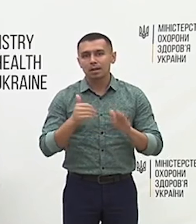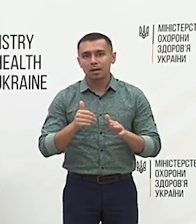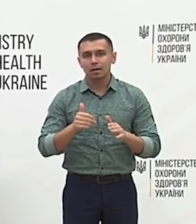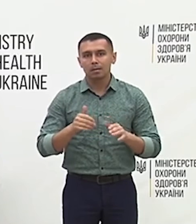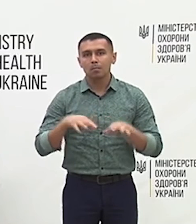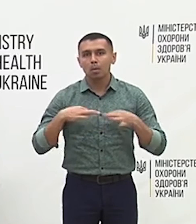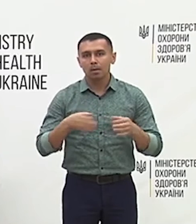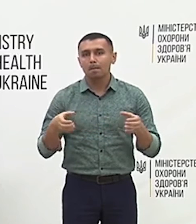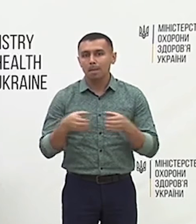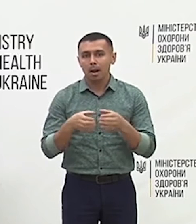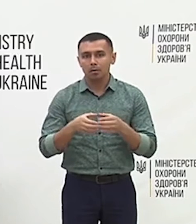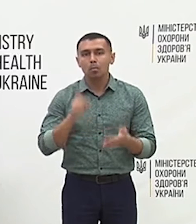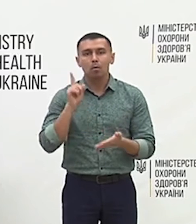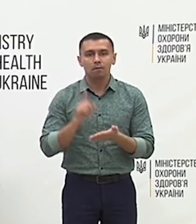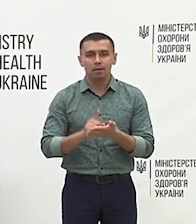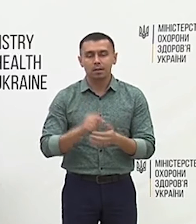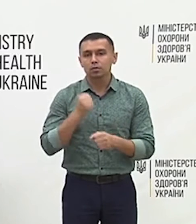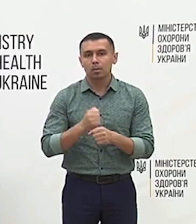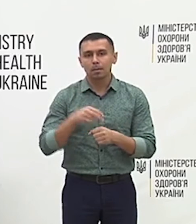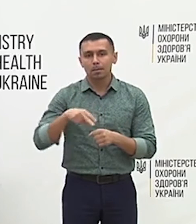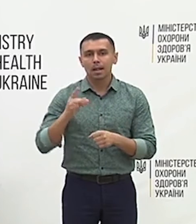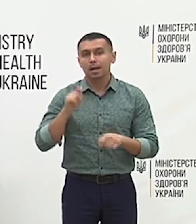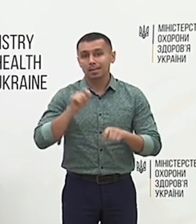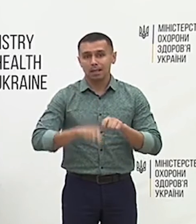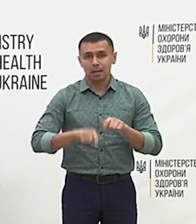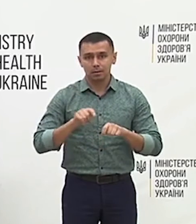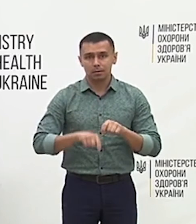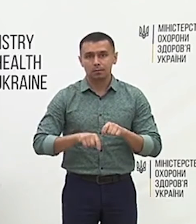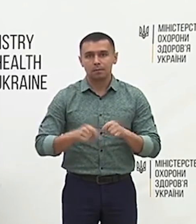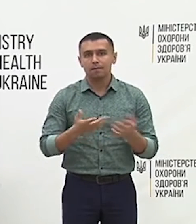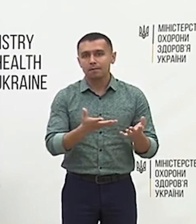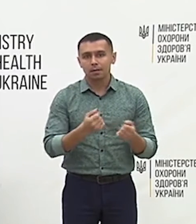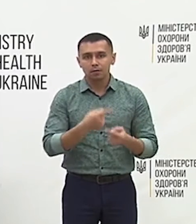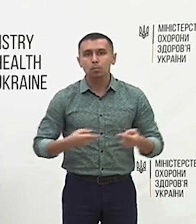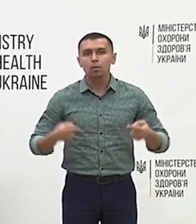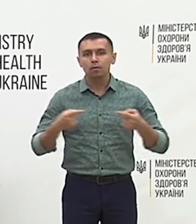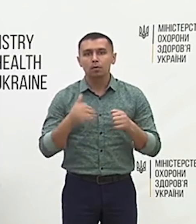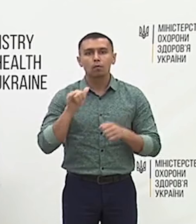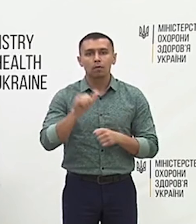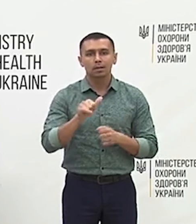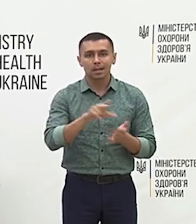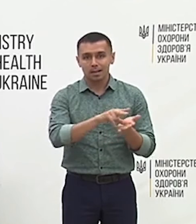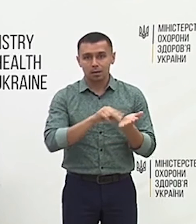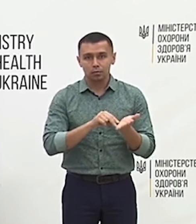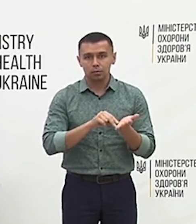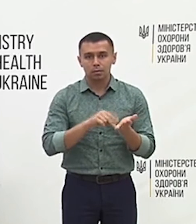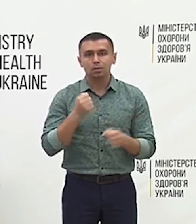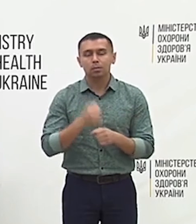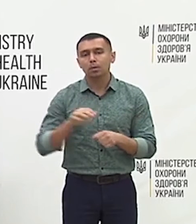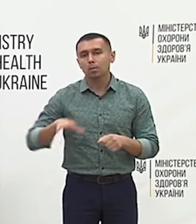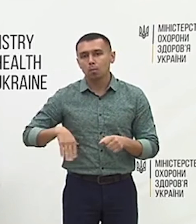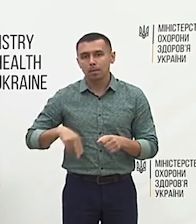мобільну бригаду. Мобільна бригада повинна зробити ПЛР-тест, взяти відповідний у вас зразок і зробити